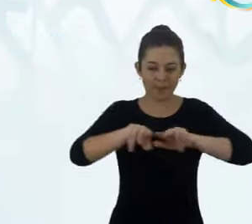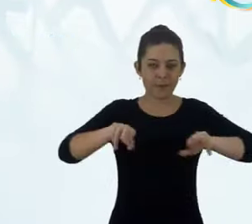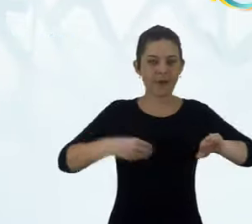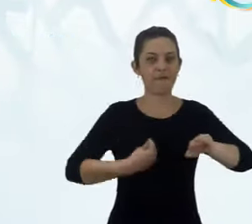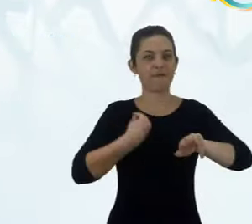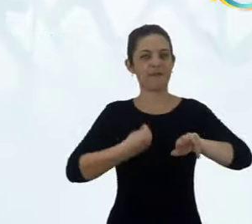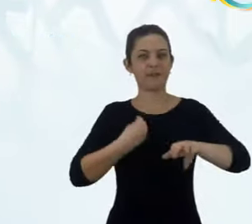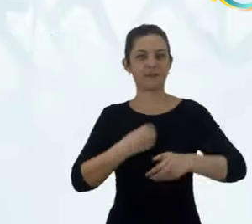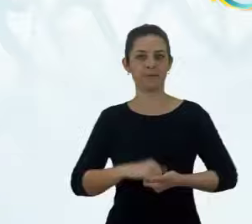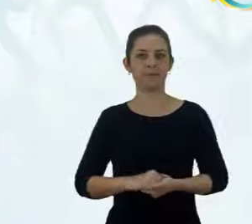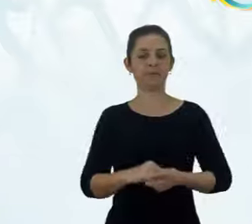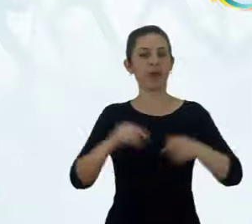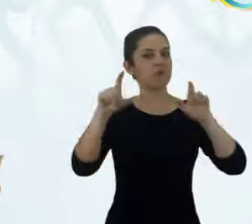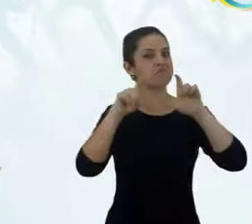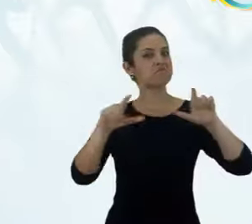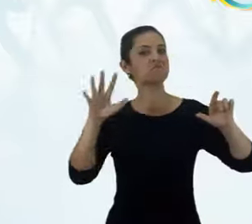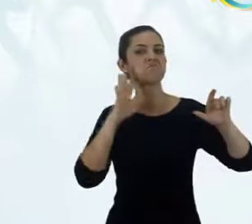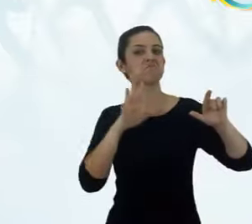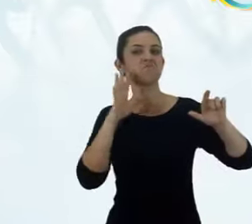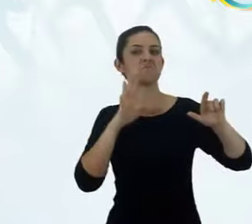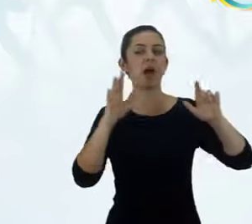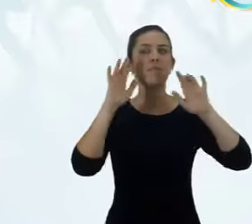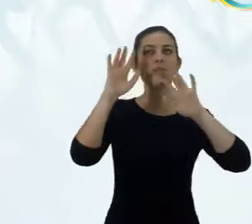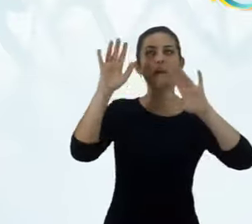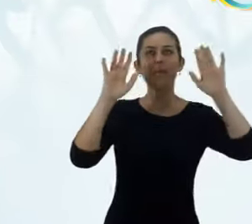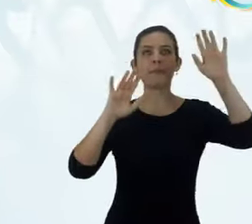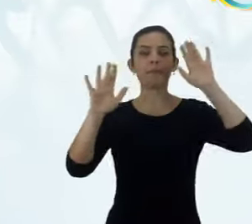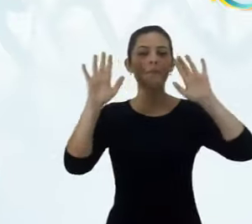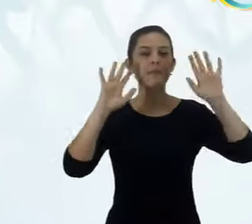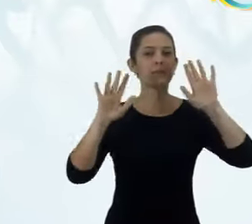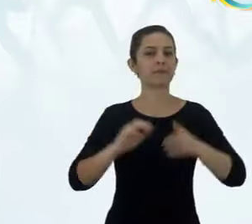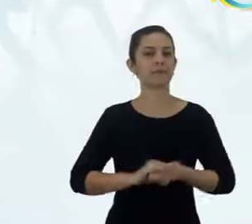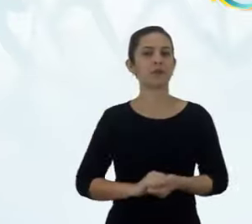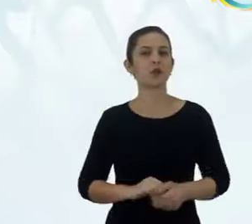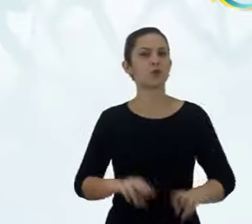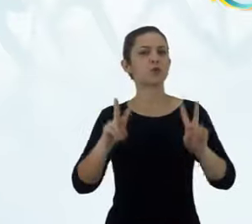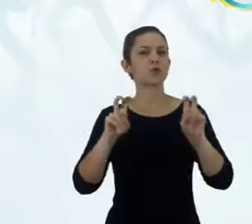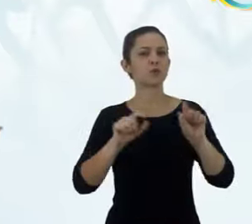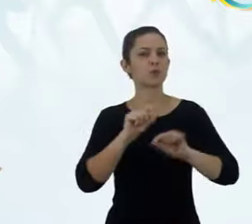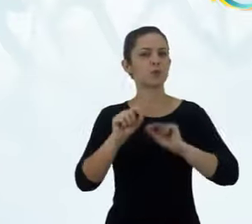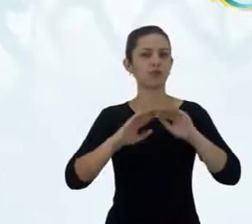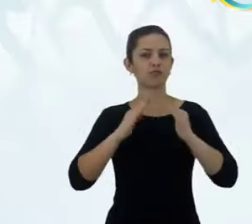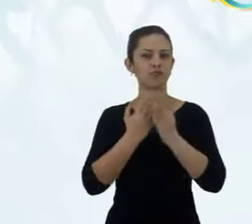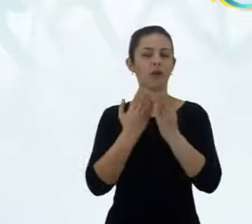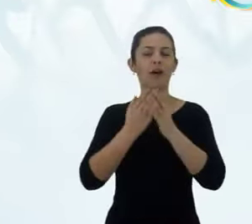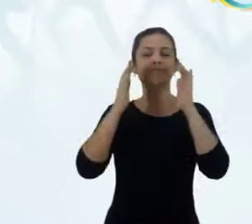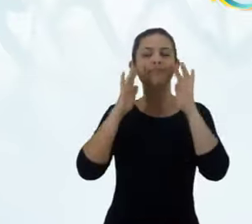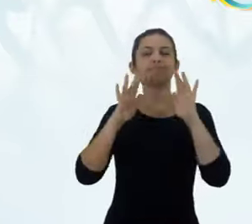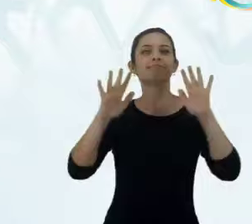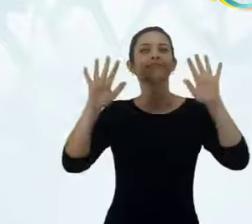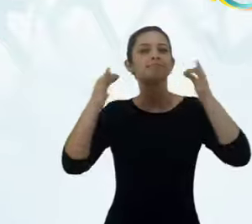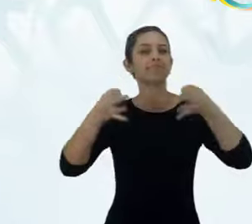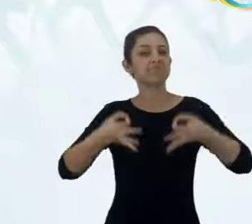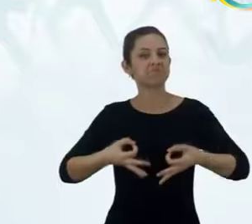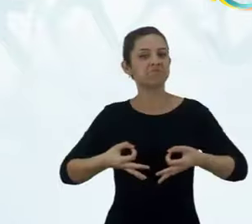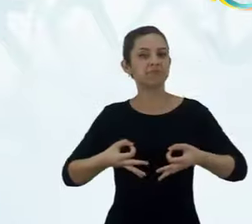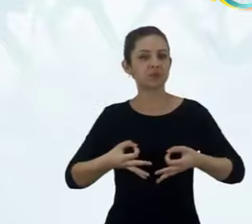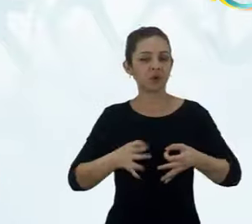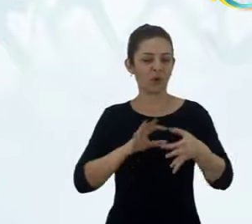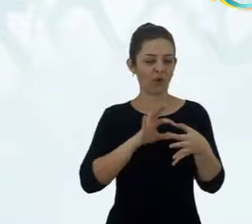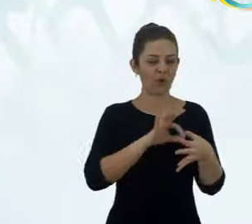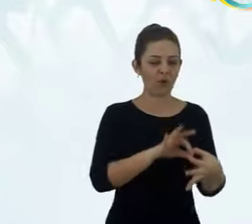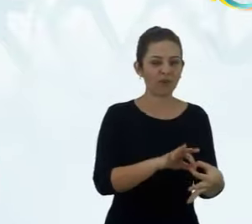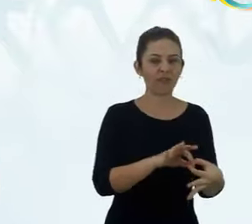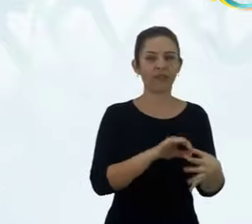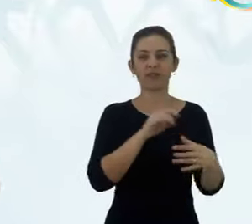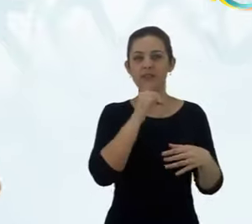uma frase bem bacana para que a gente possa estar refletindo, né, sobre a escola ideal. Então é sair